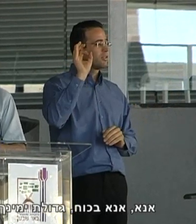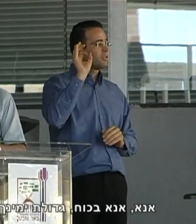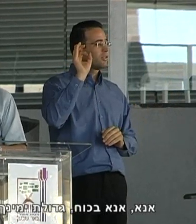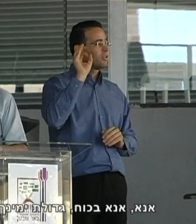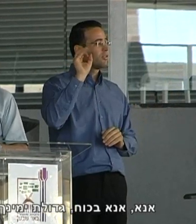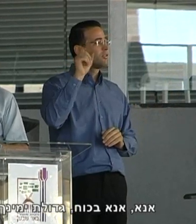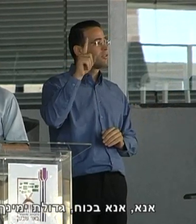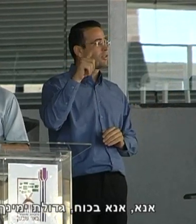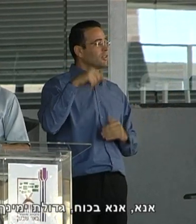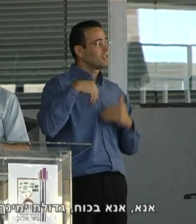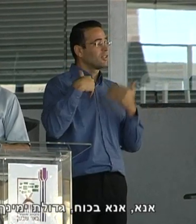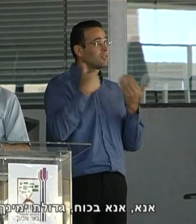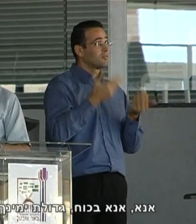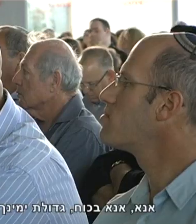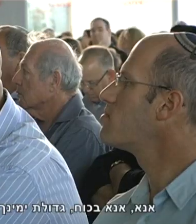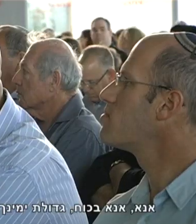תתיר צרורה.